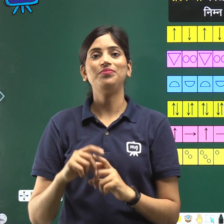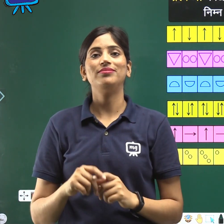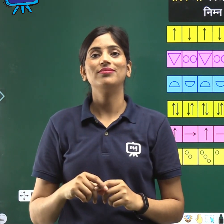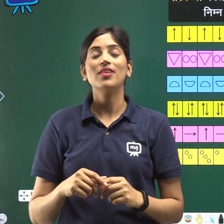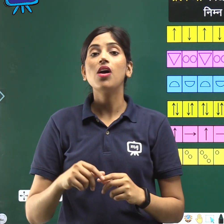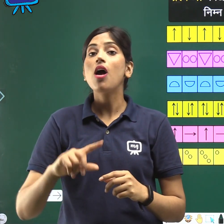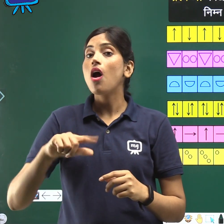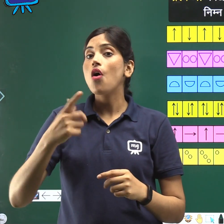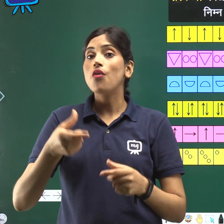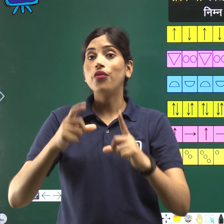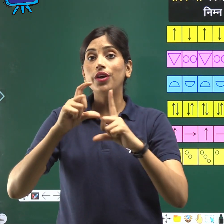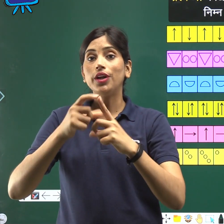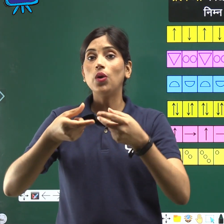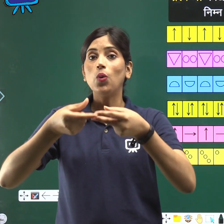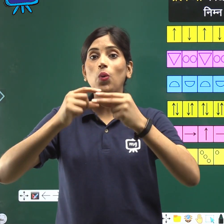फिर डी को उल्टा,